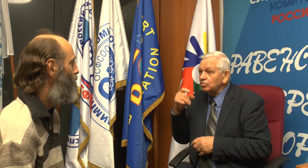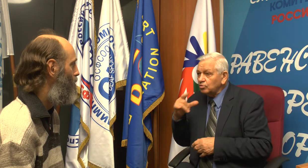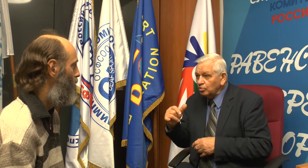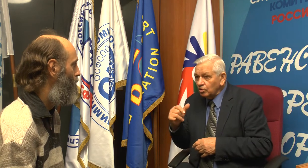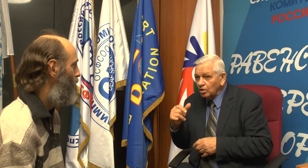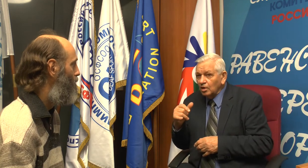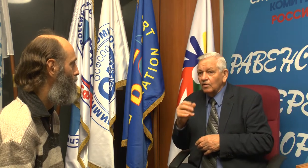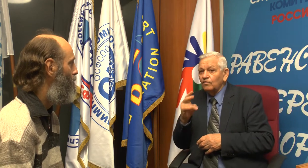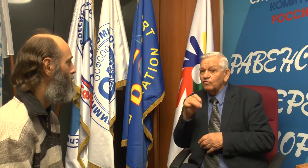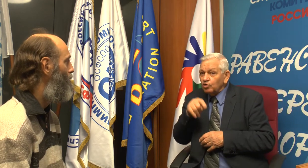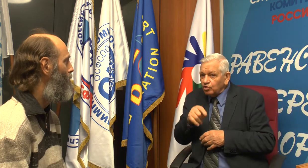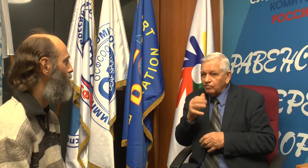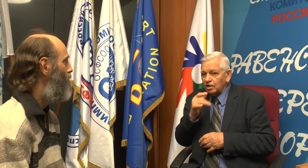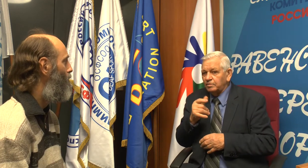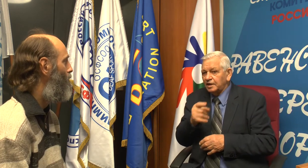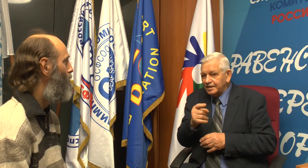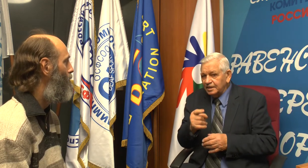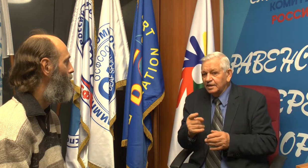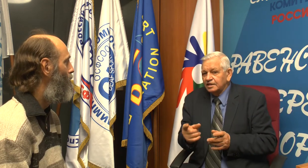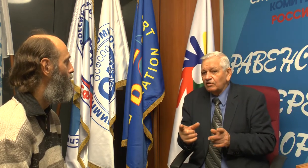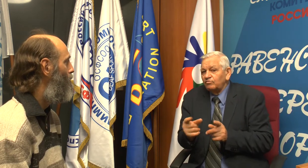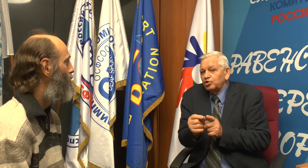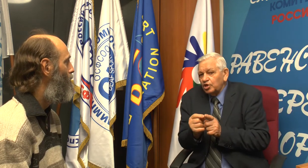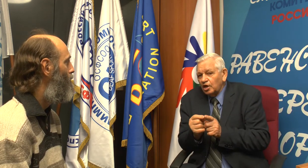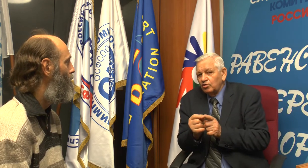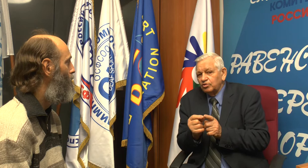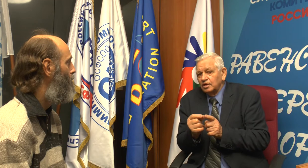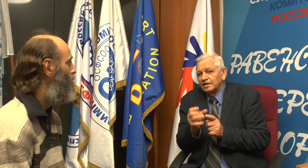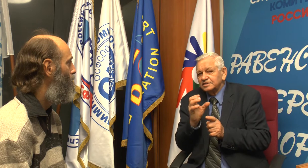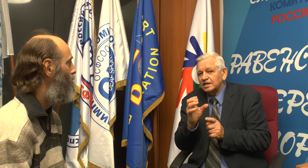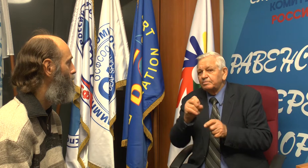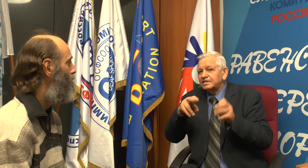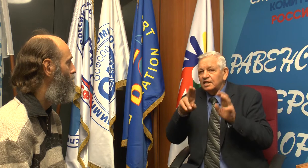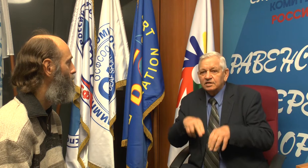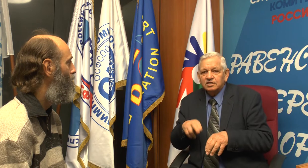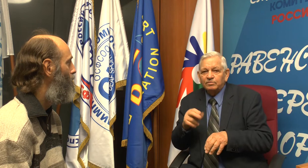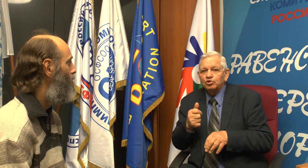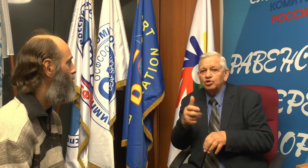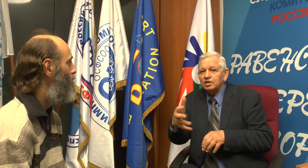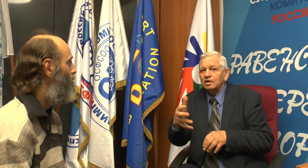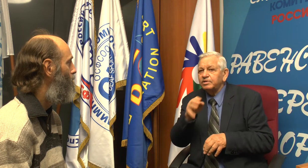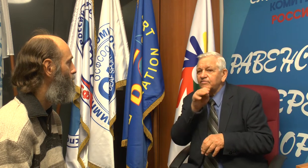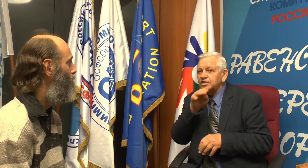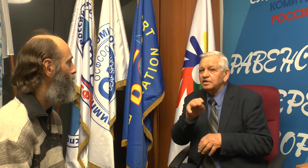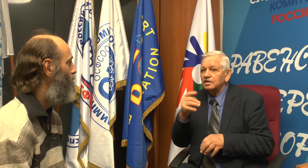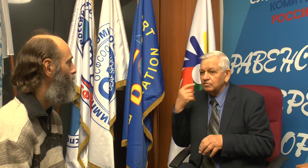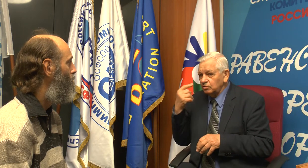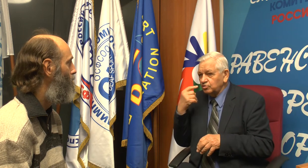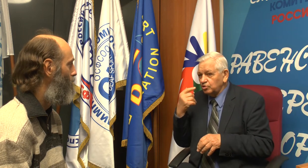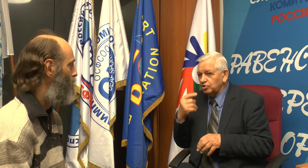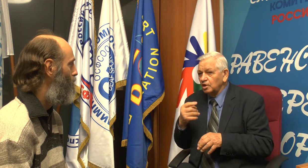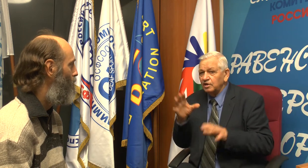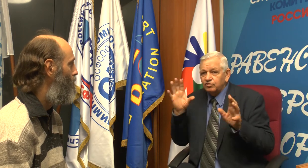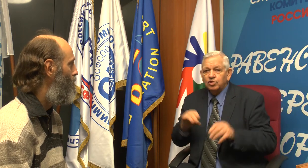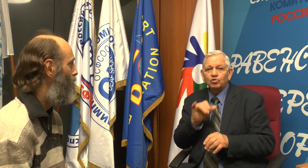слуху. Но в то же время они совмещают со специалистами числа профессионалов слышащих, и все у